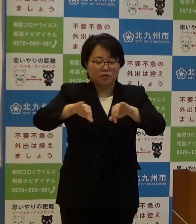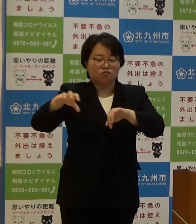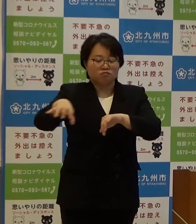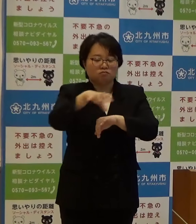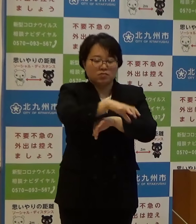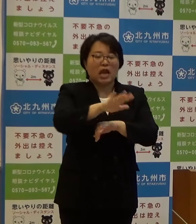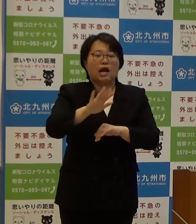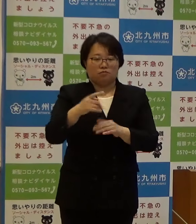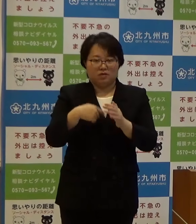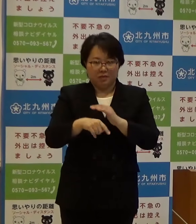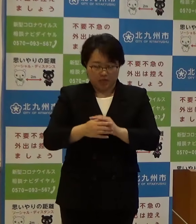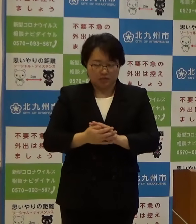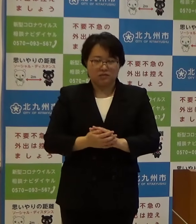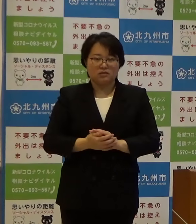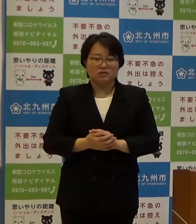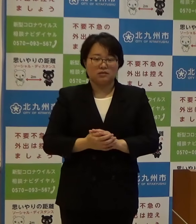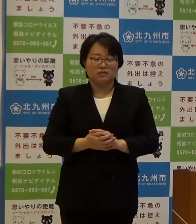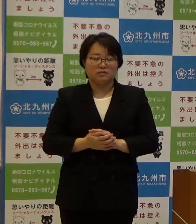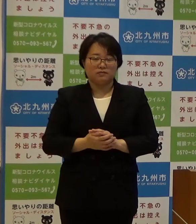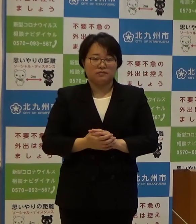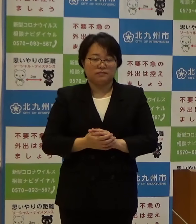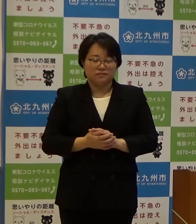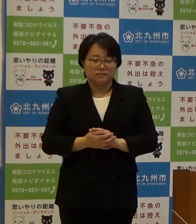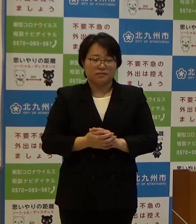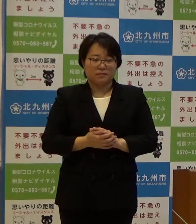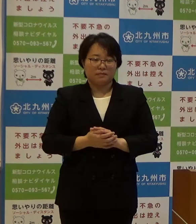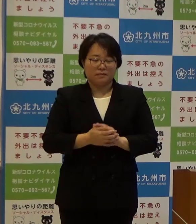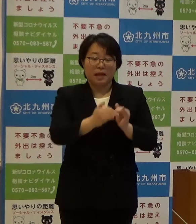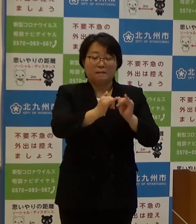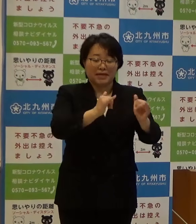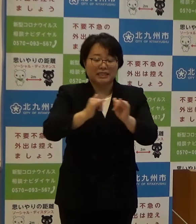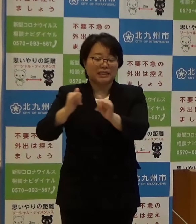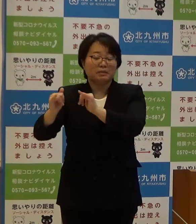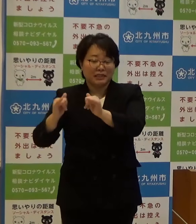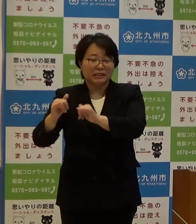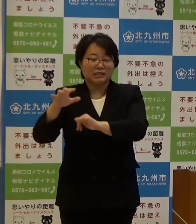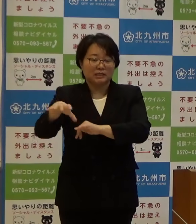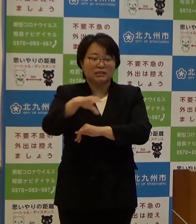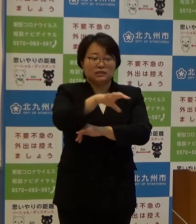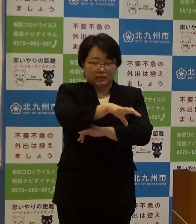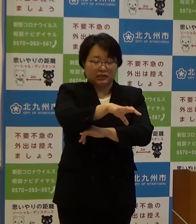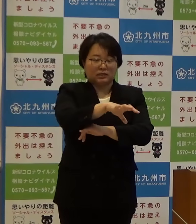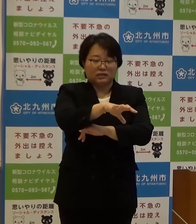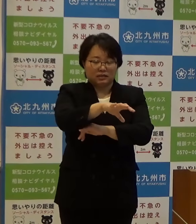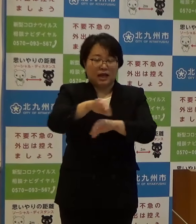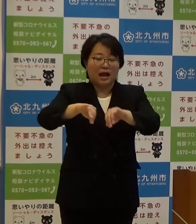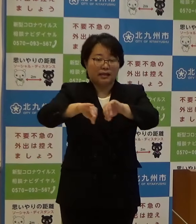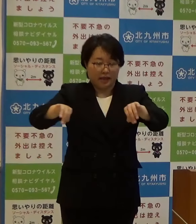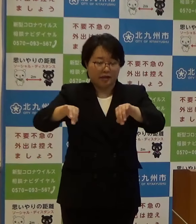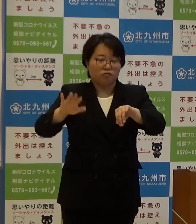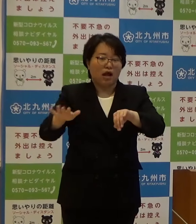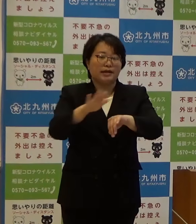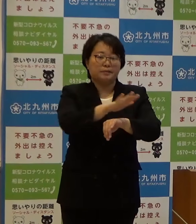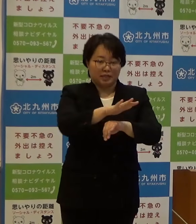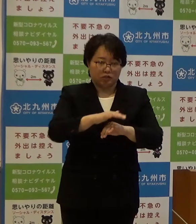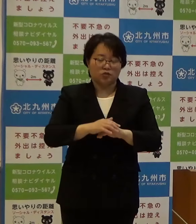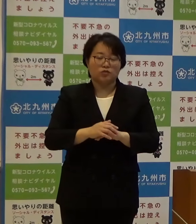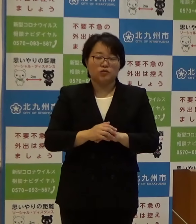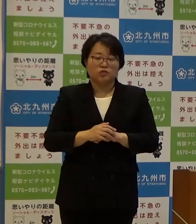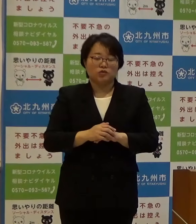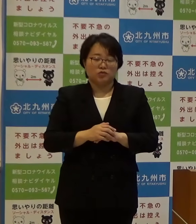街、たくさんの人が集まるような集積があるわけでありますが、旧五市